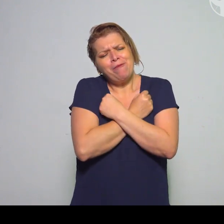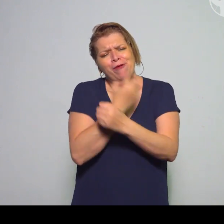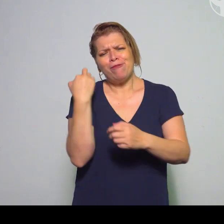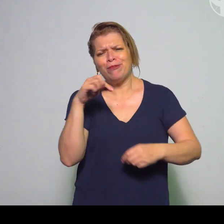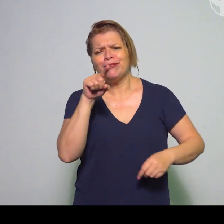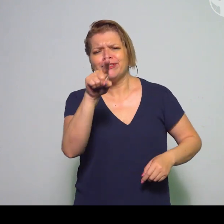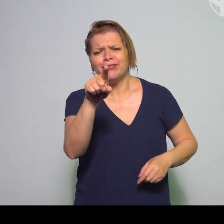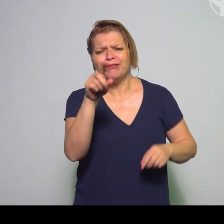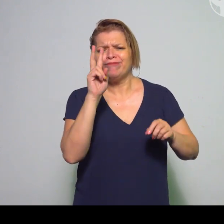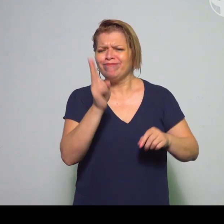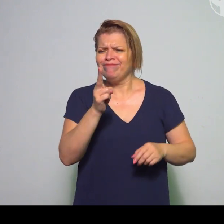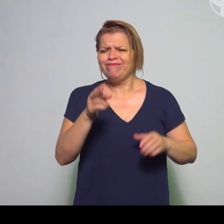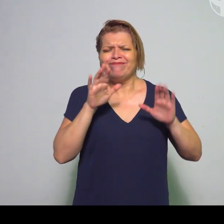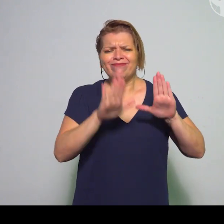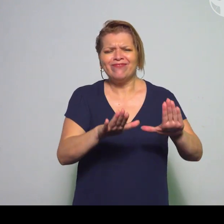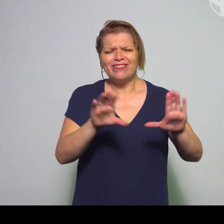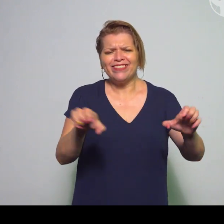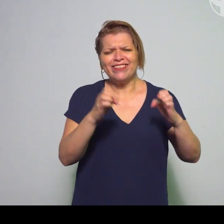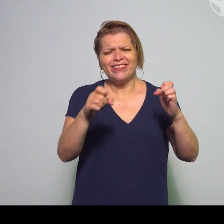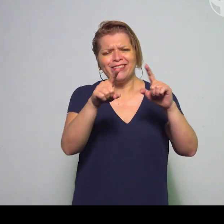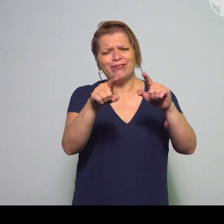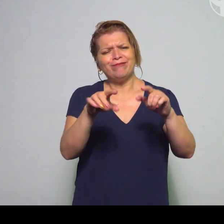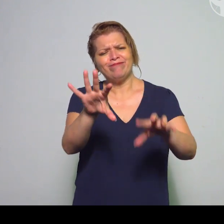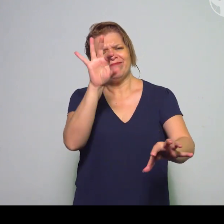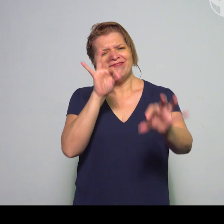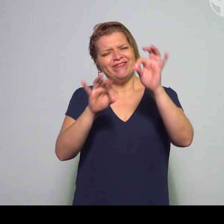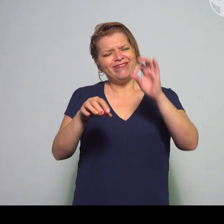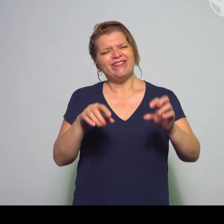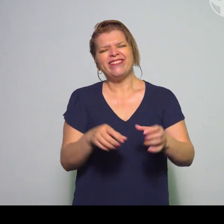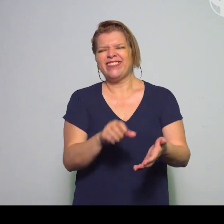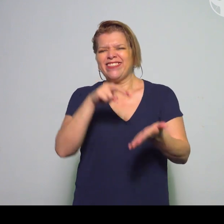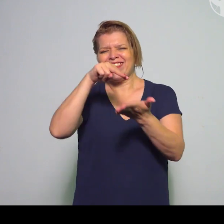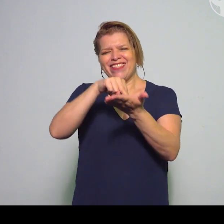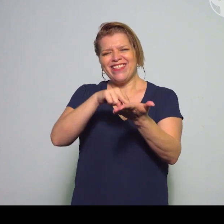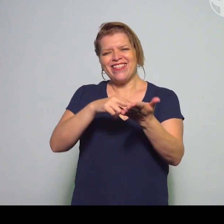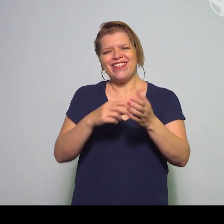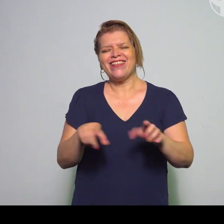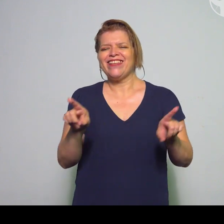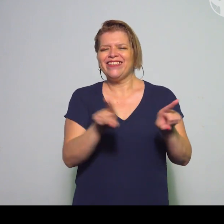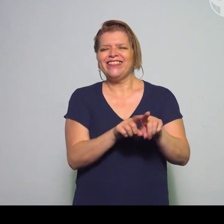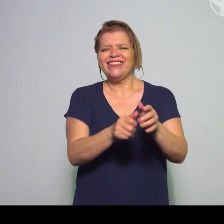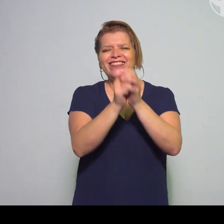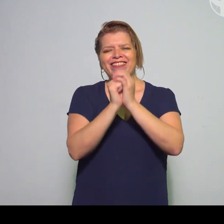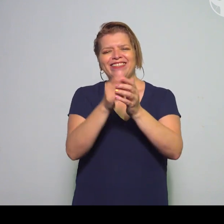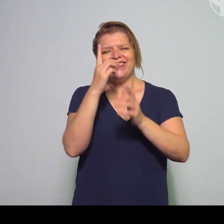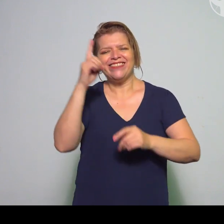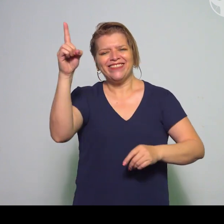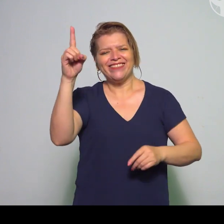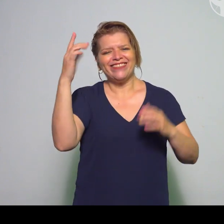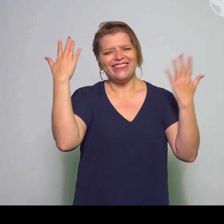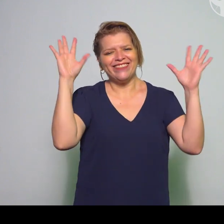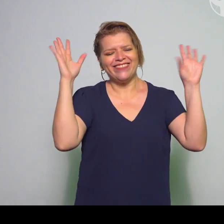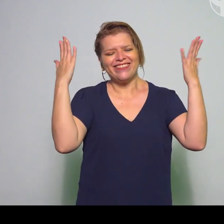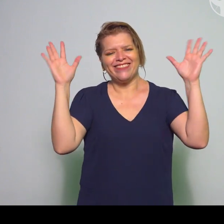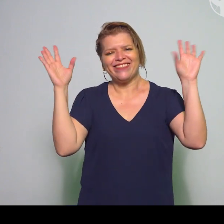ti permanecerá. Quiero invitarte a que te pongas de pie y juntos adoremos al Señor por su fidelidad.